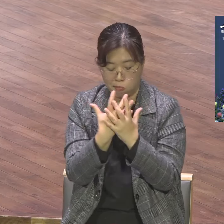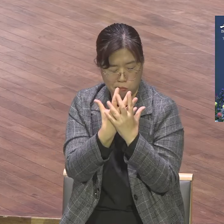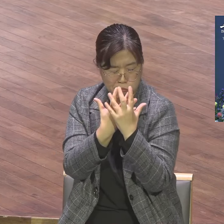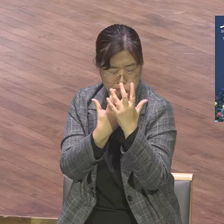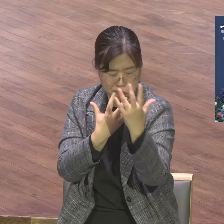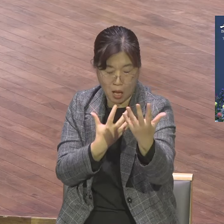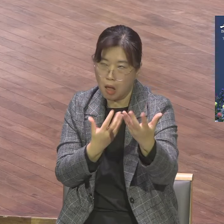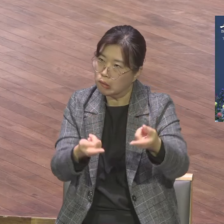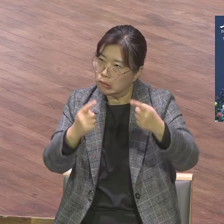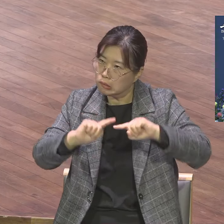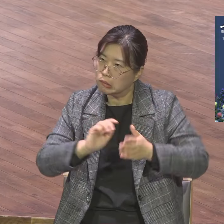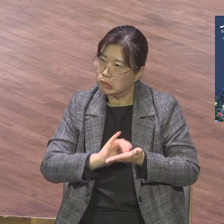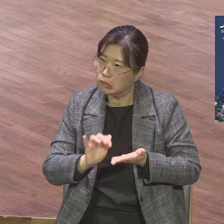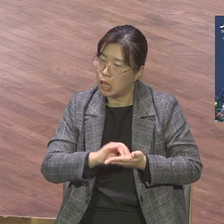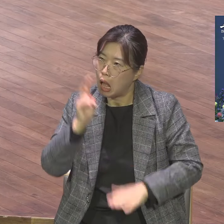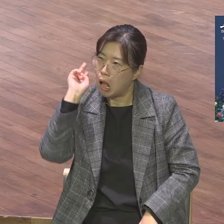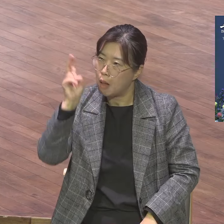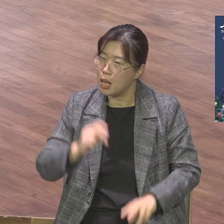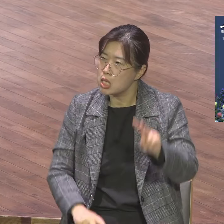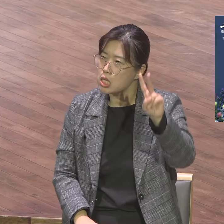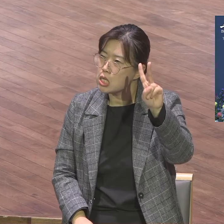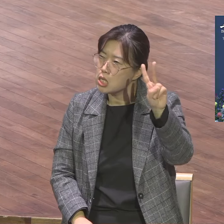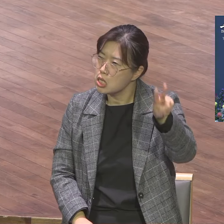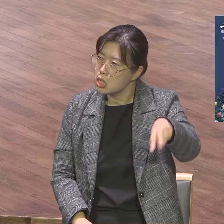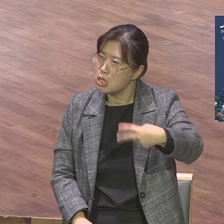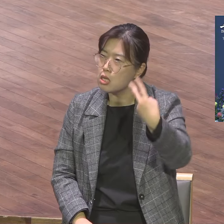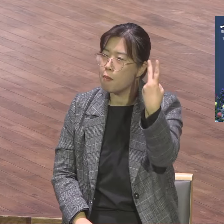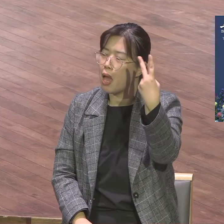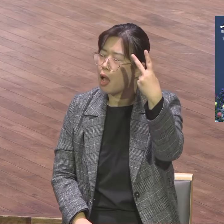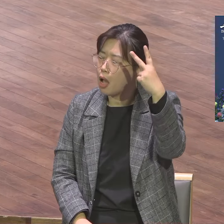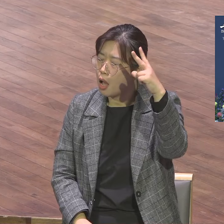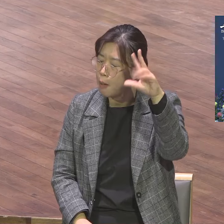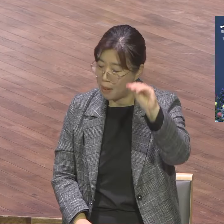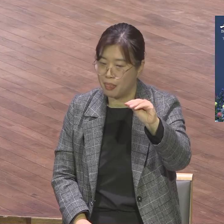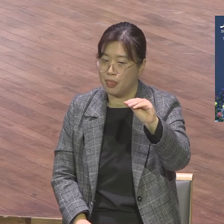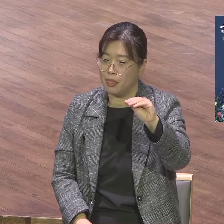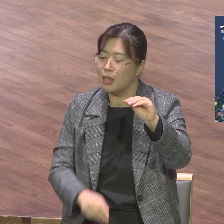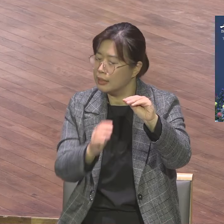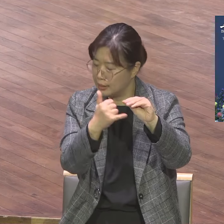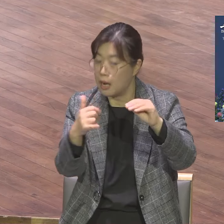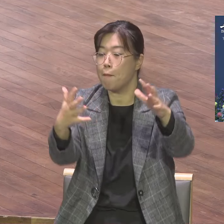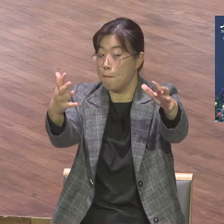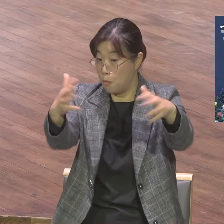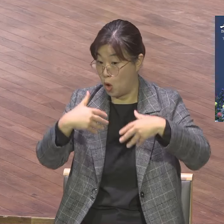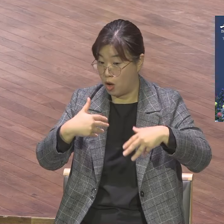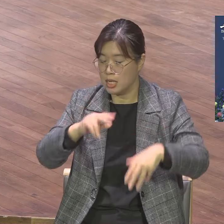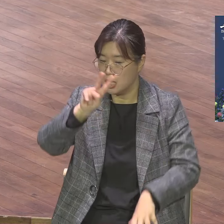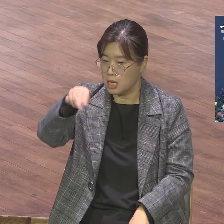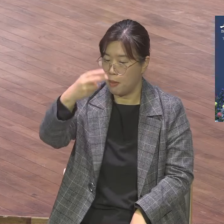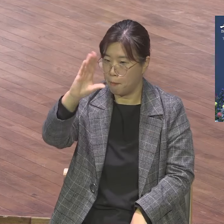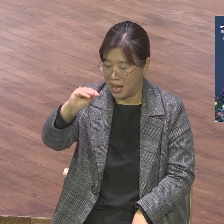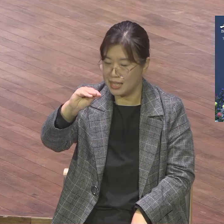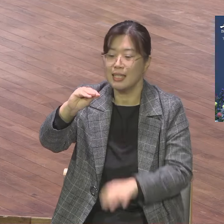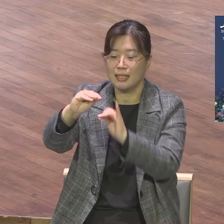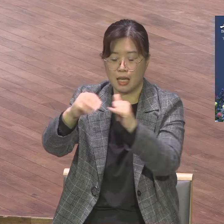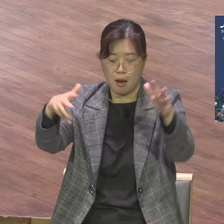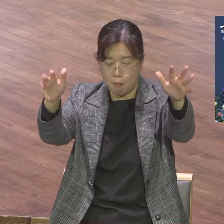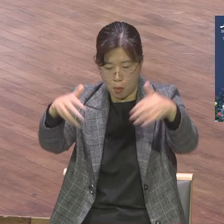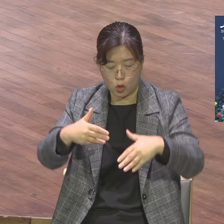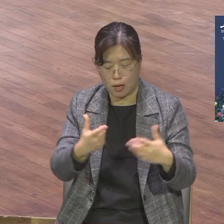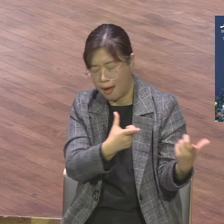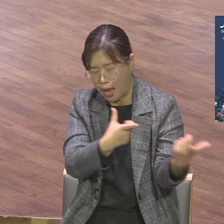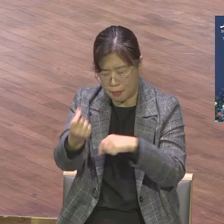대예배 큰 기도회라고 제목을 정해 큰 기도회 200만 명 모여서 우리 기도하자.